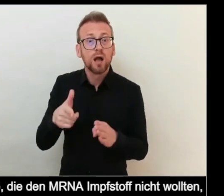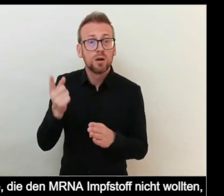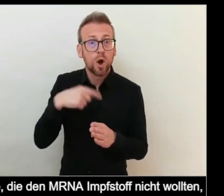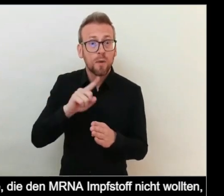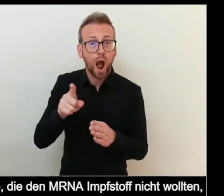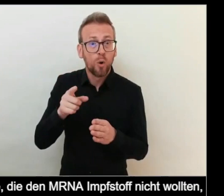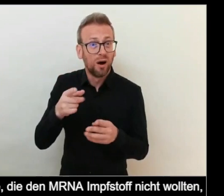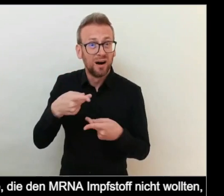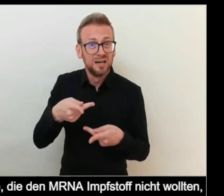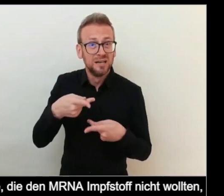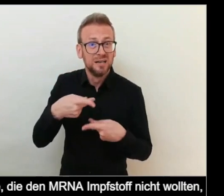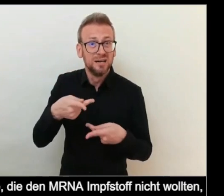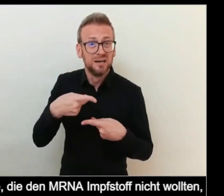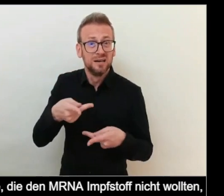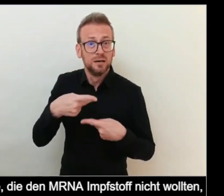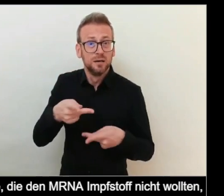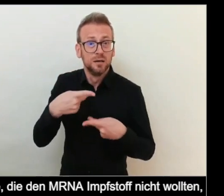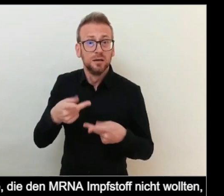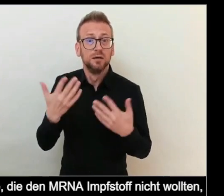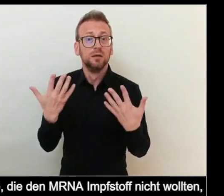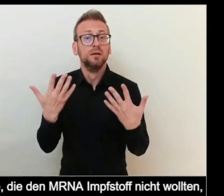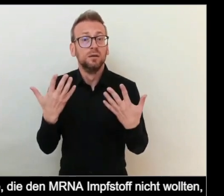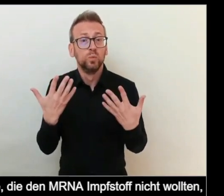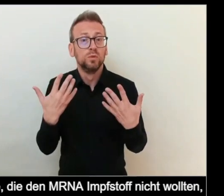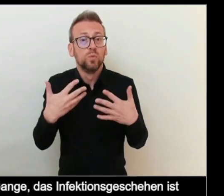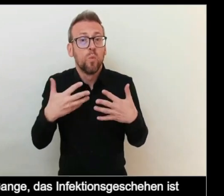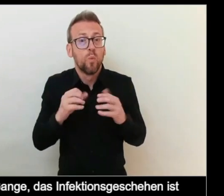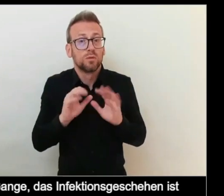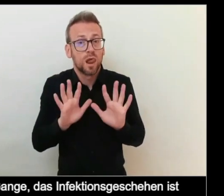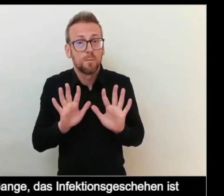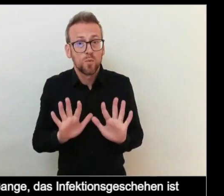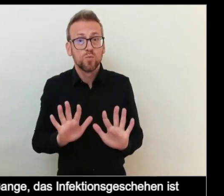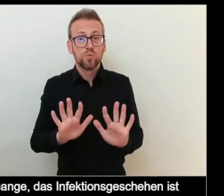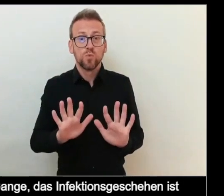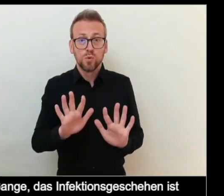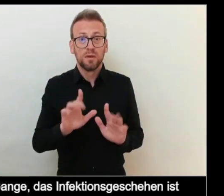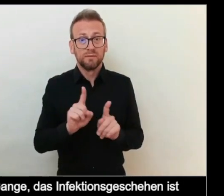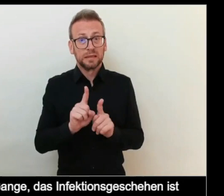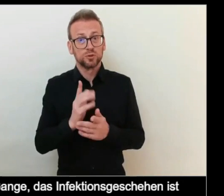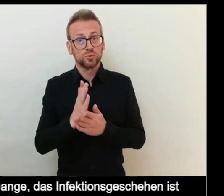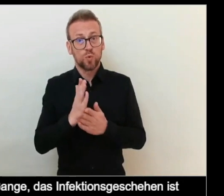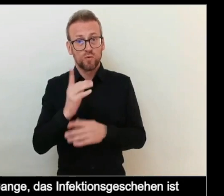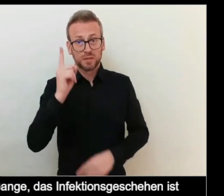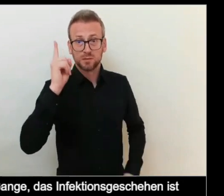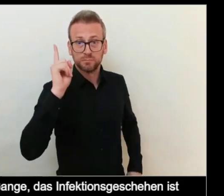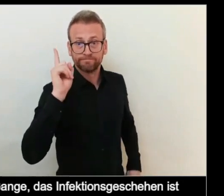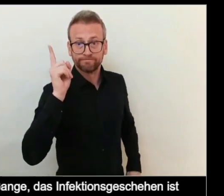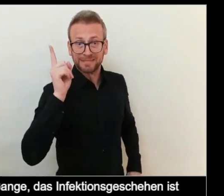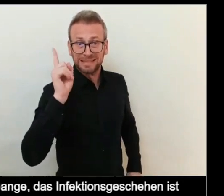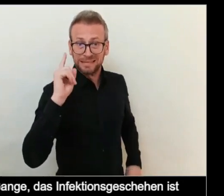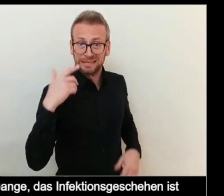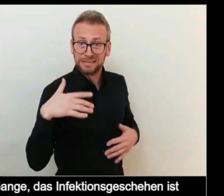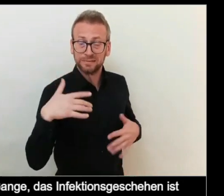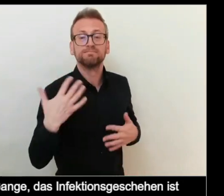ist, aufrechtzuerhalten. Um diese Thematik haben wir dann natürlich auch diskutiert und entsprechende Beschlüsse